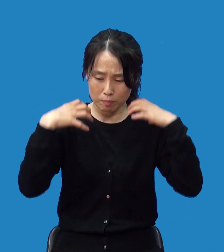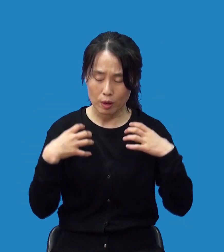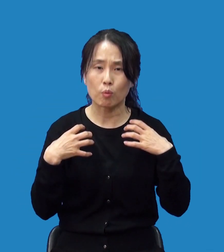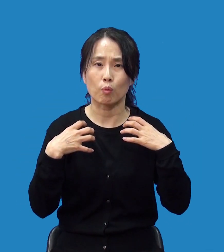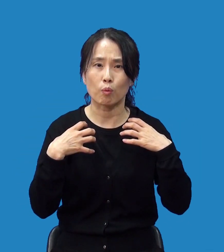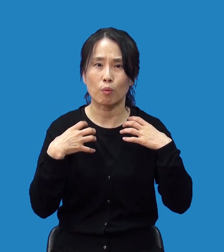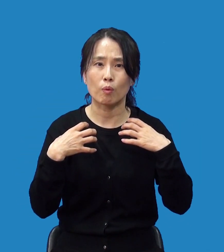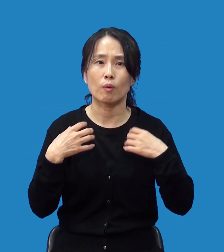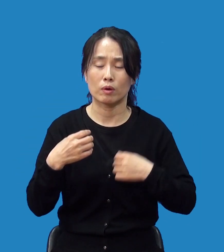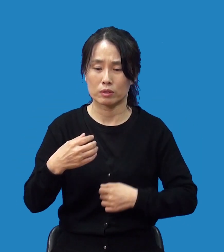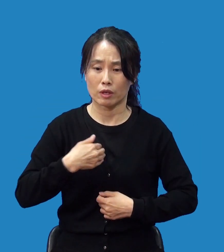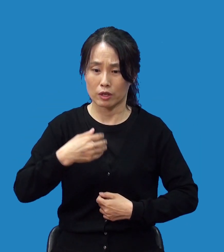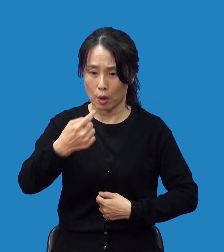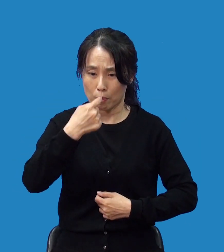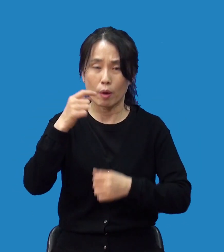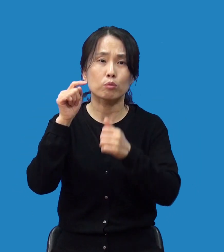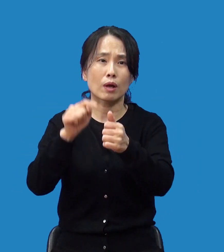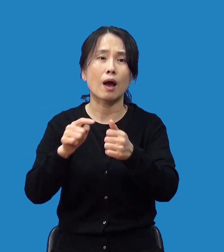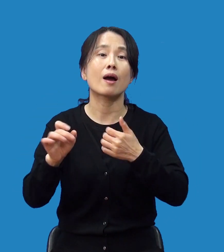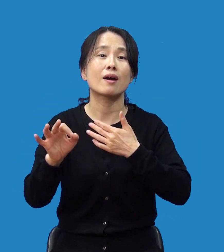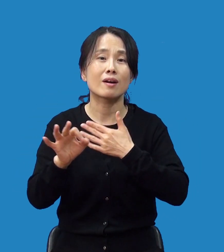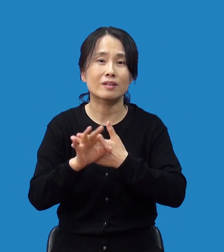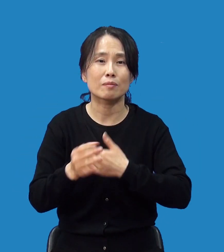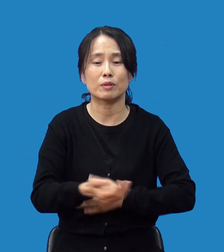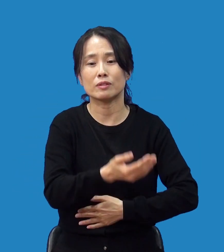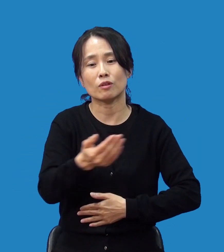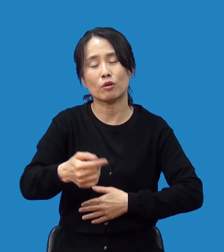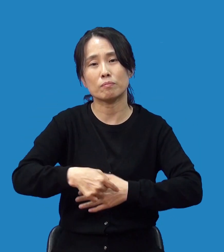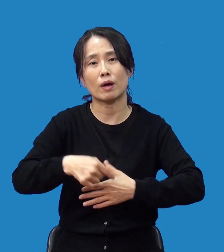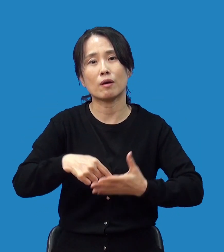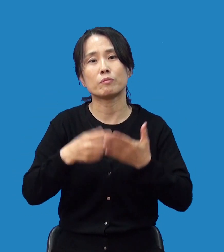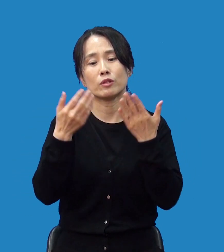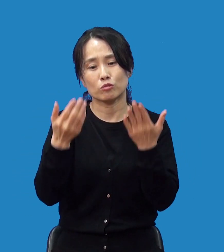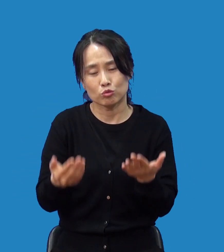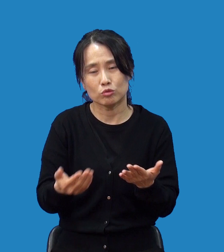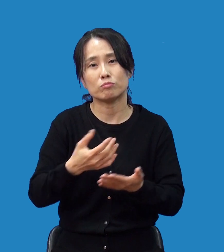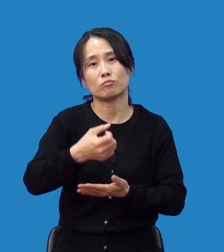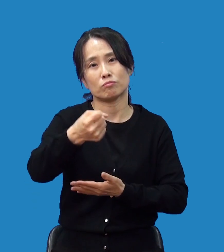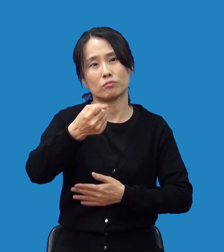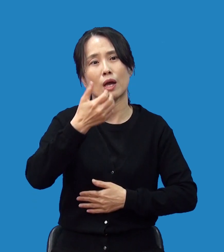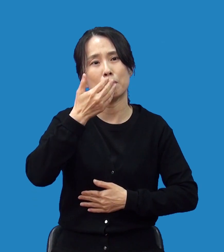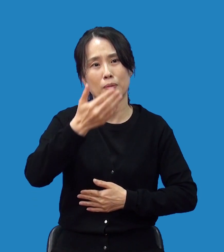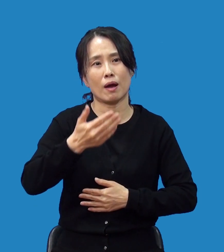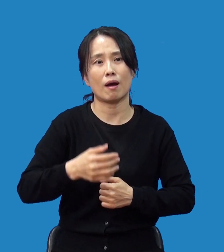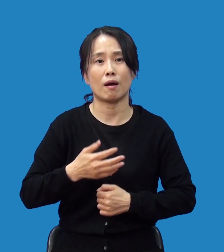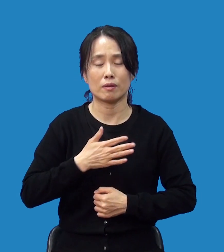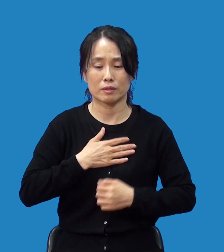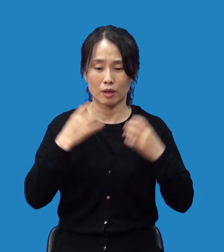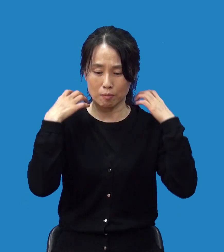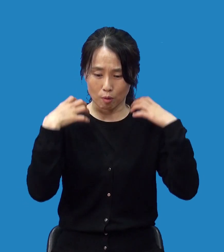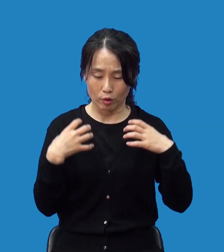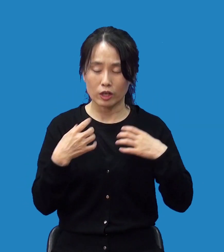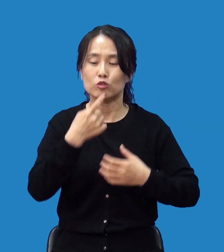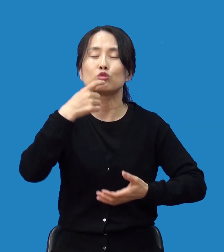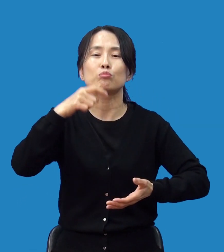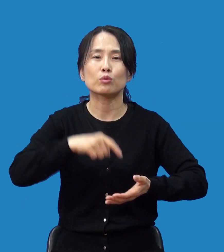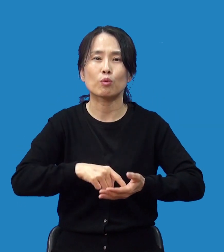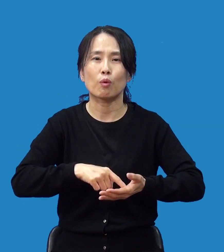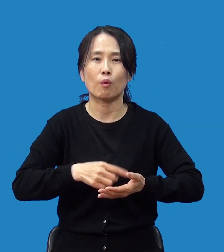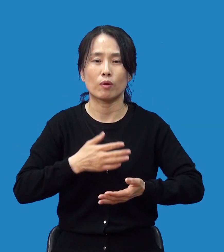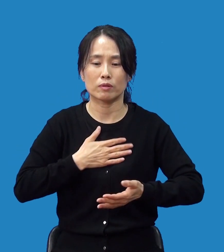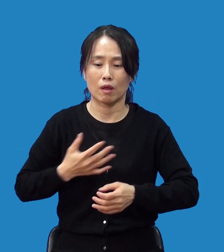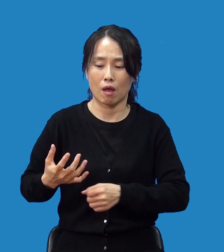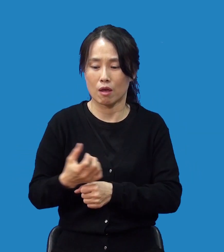메고 내게 배우라. 그리하며 너희 마음이 쉼을 얻으리니 이는 내 멍에는 쉽고